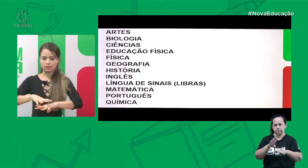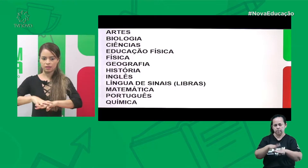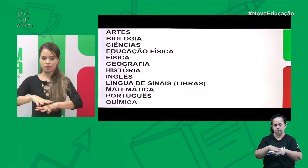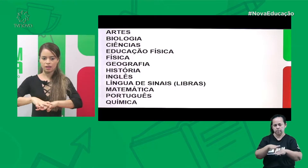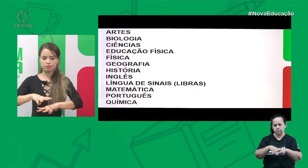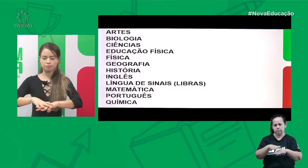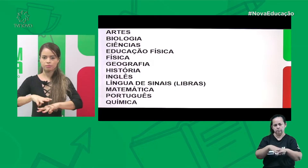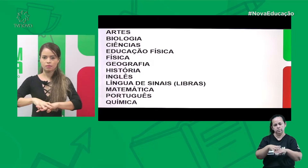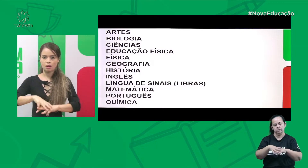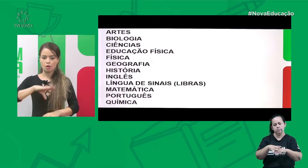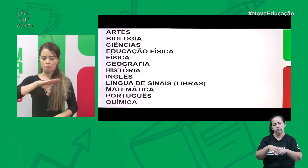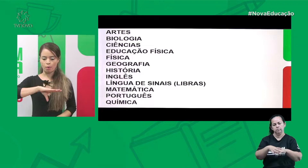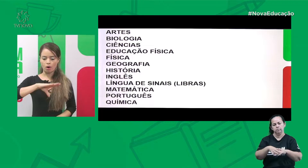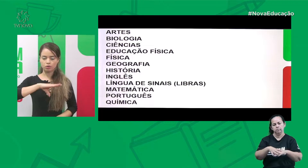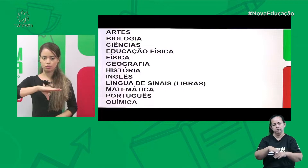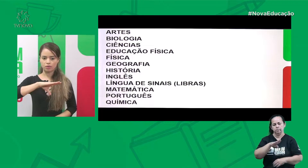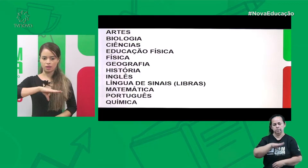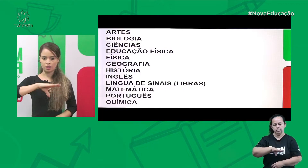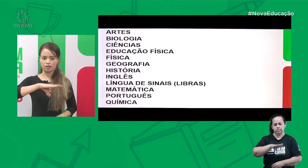matemática,